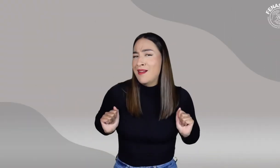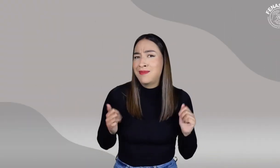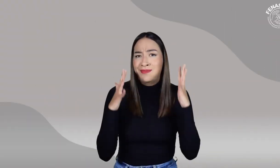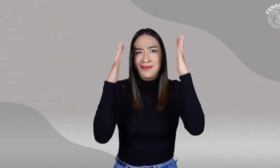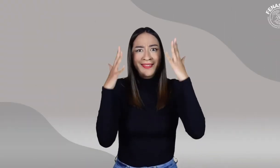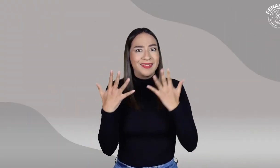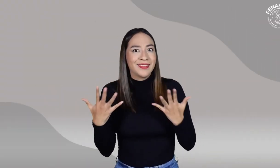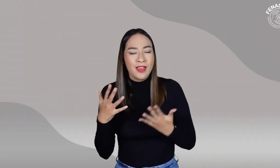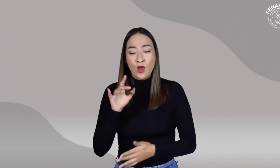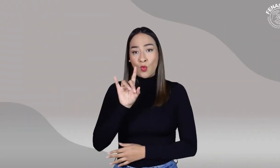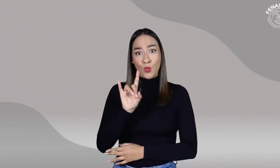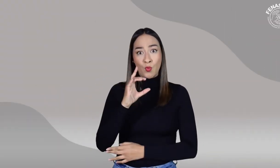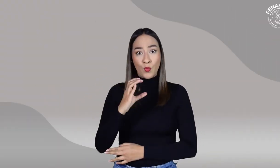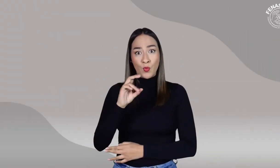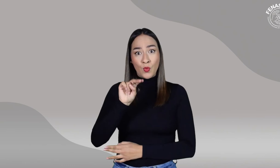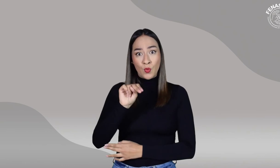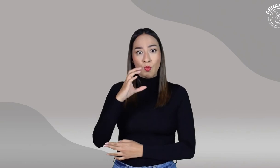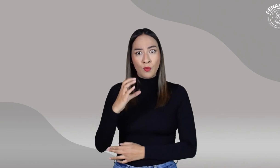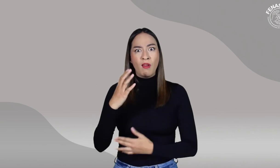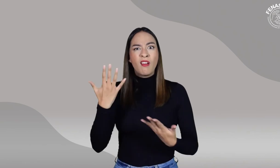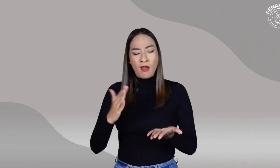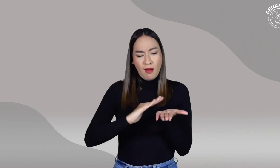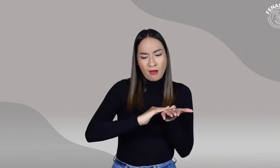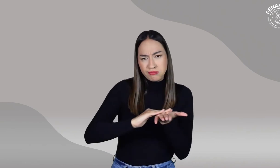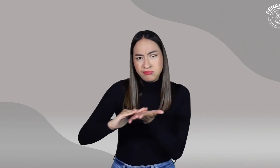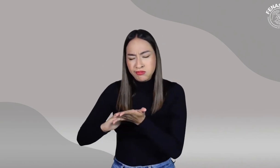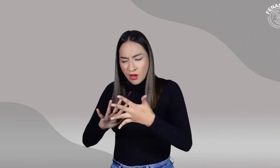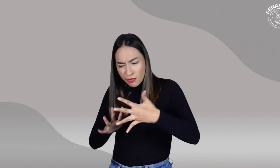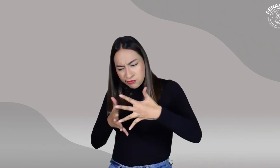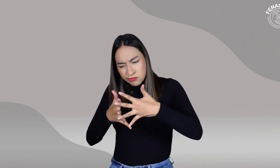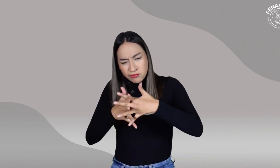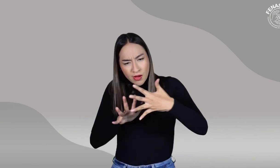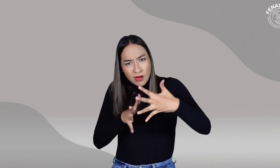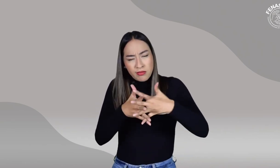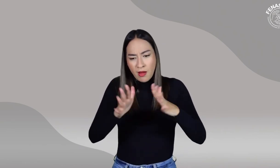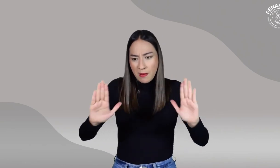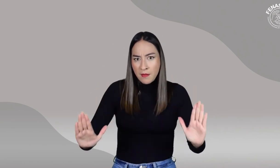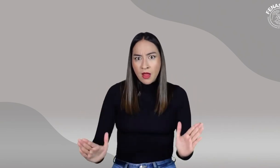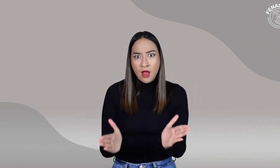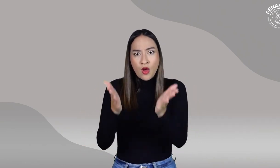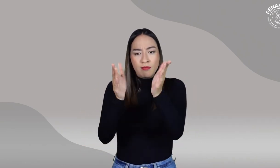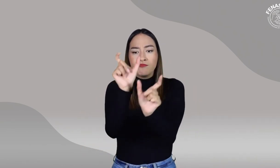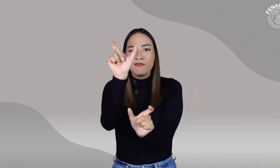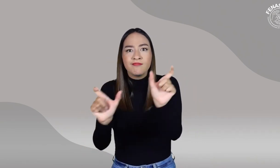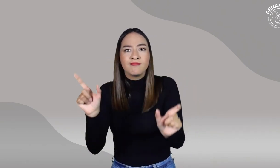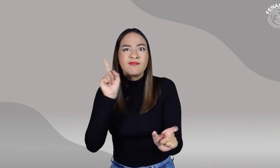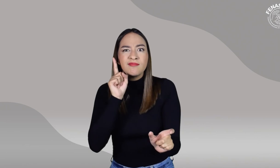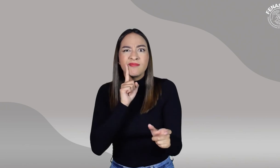Celebramos que la Unión Colegiada del Notariado Colombiano, UCNC, comience la aplicación de los ajustes razonables para las personas sordas